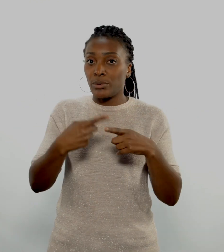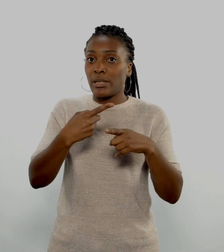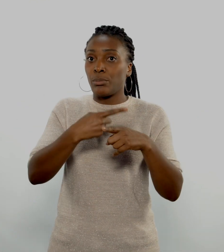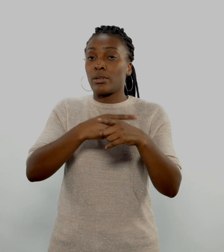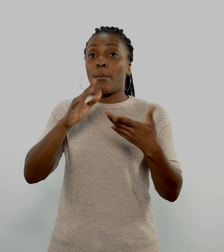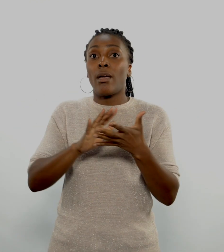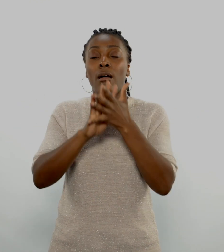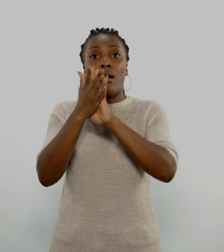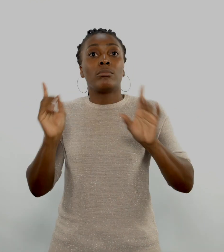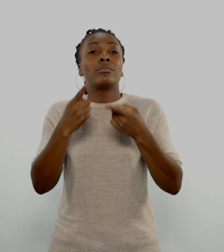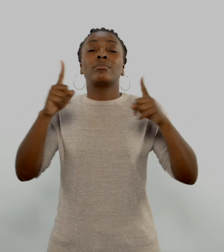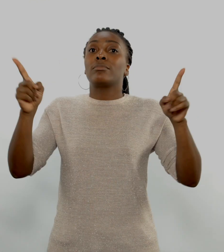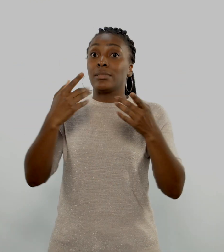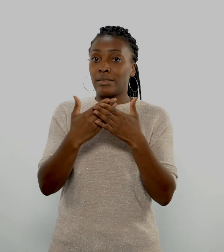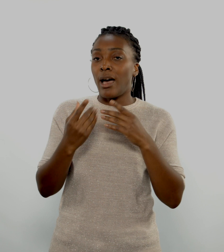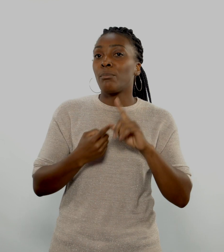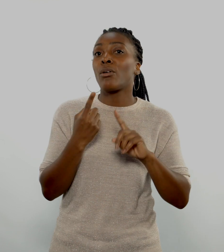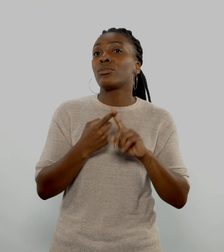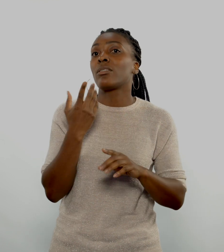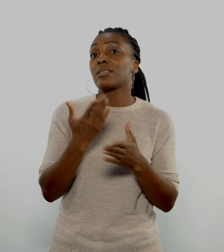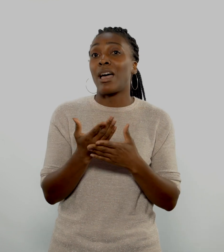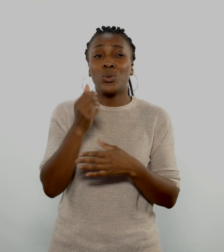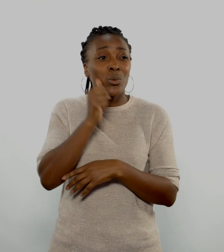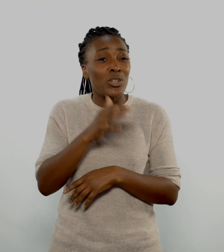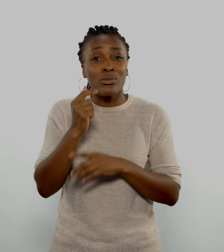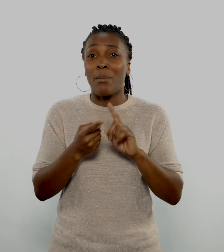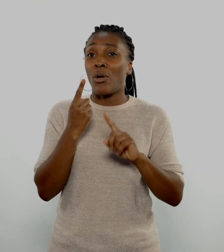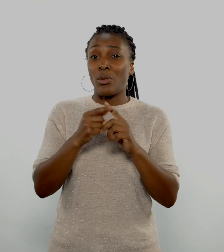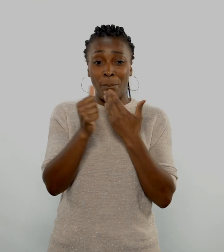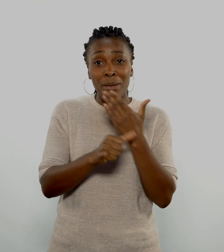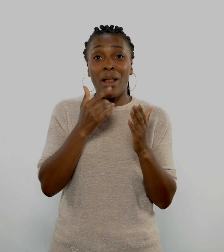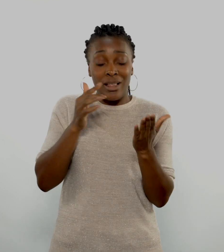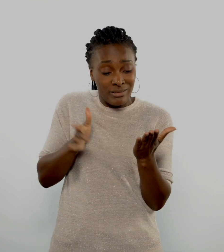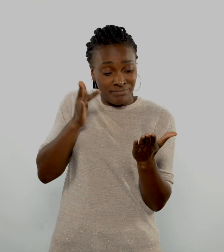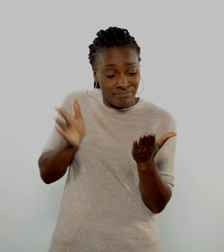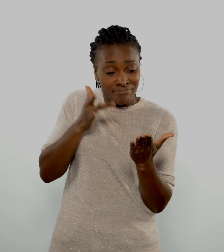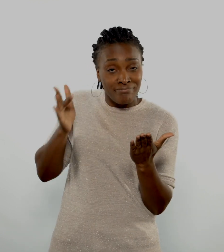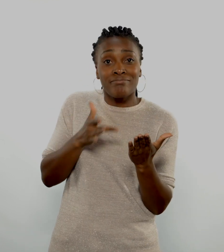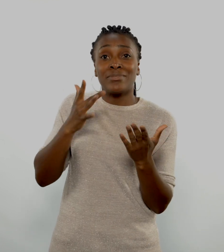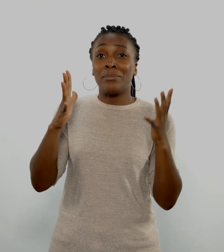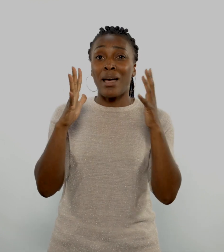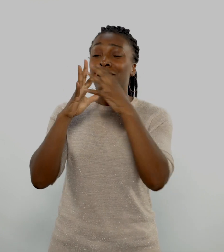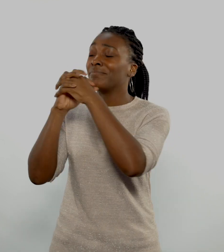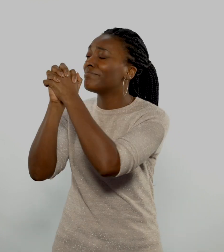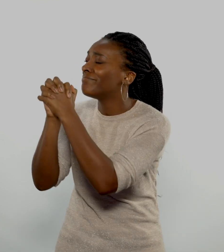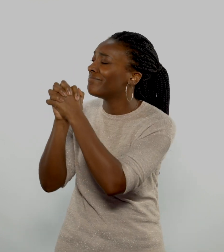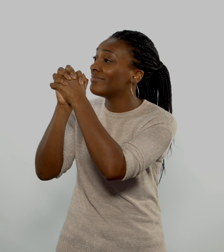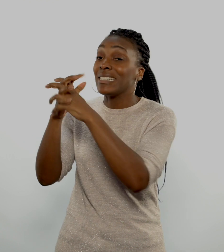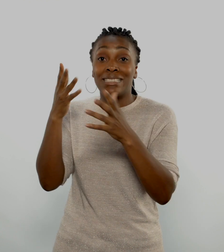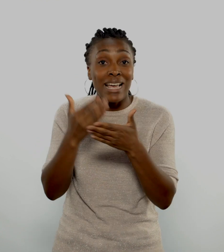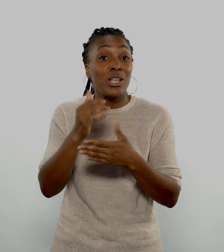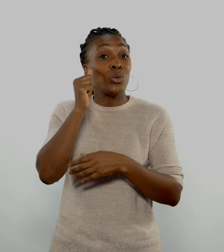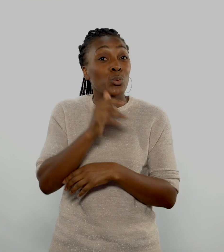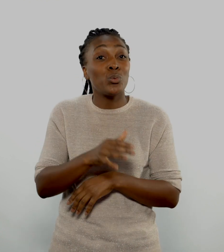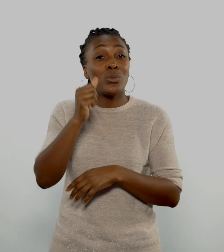Alors écoute-moi bien, chaque jour compte. Chaque habitude compte, des pages de Bible qui se tournent, des mains qui se joignent en